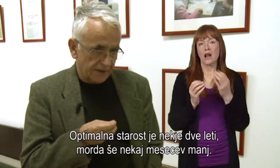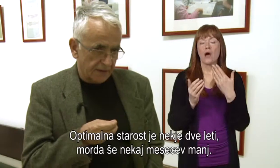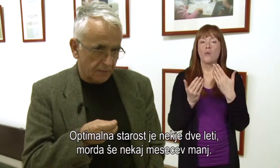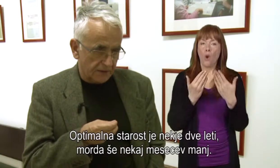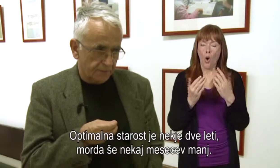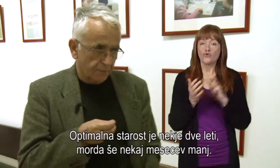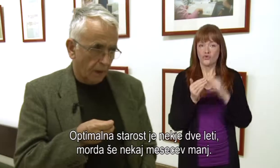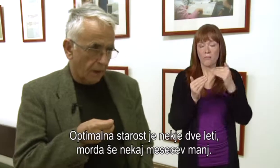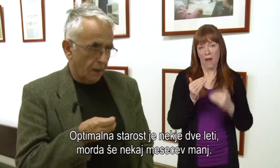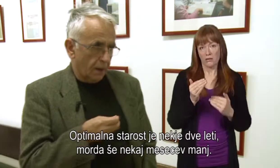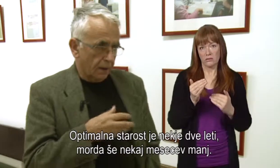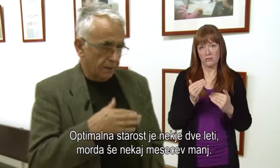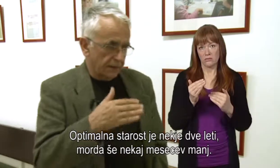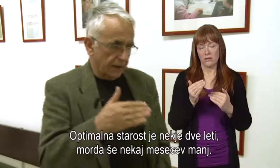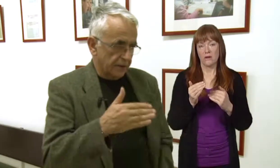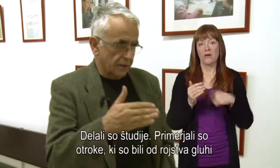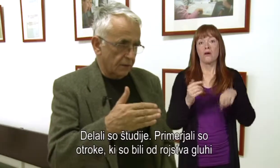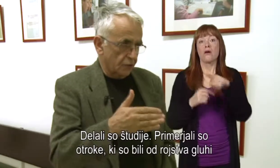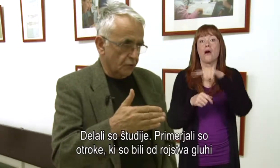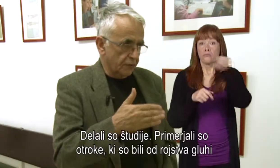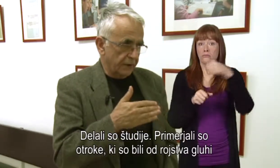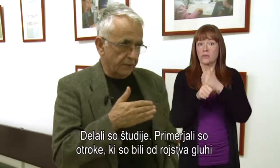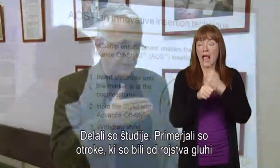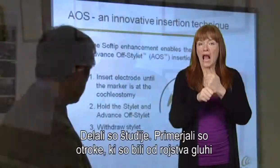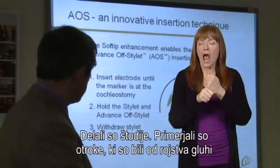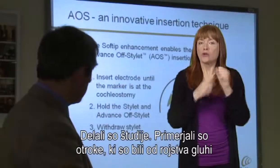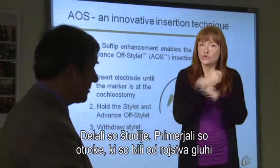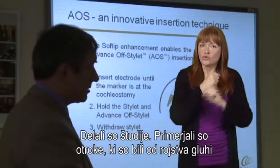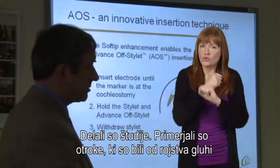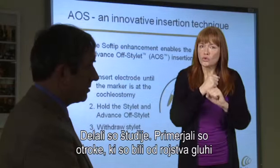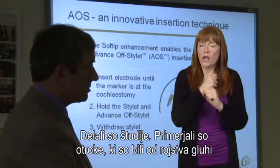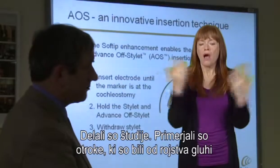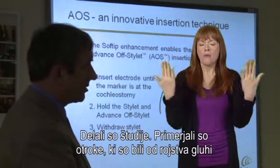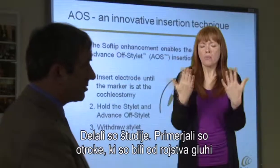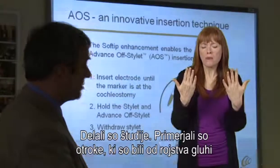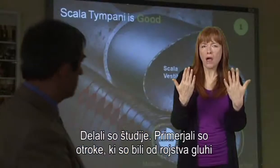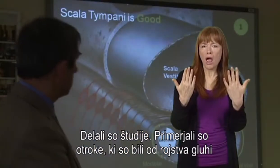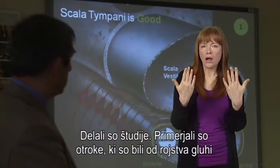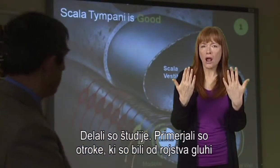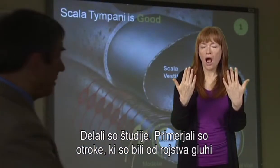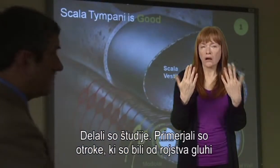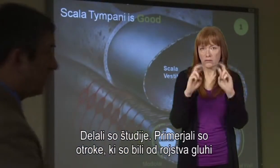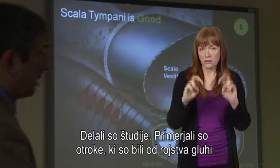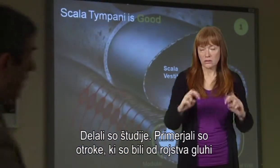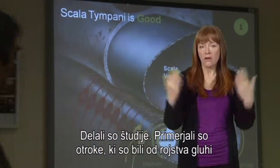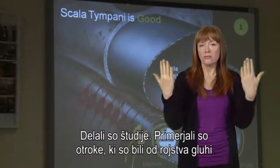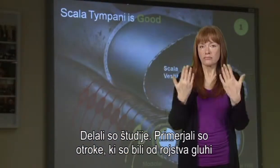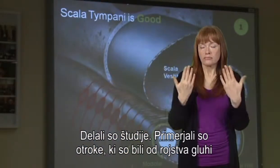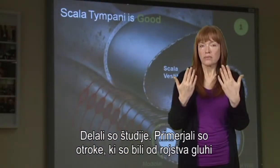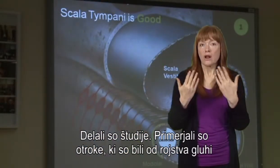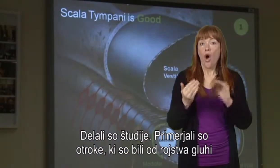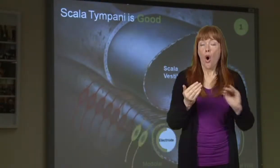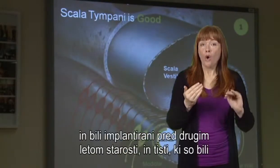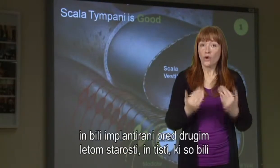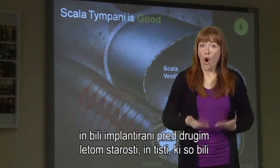nekaj mesecev manj. Delali so študije, primerjali otroke, ki so bili od rojstva gluhi